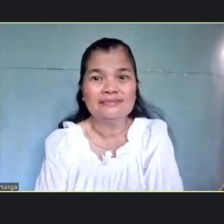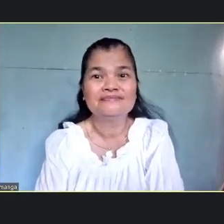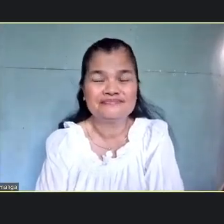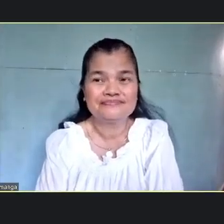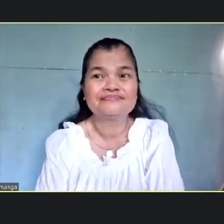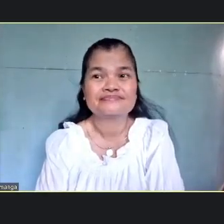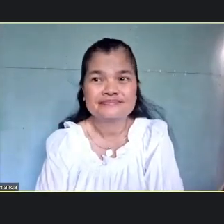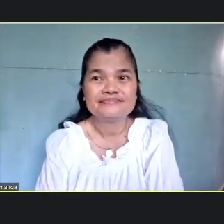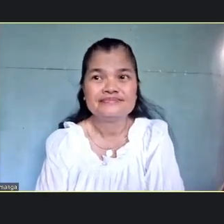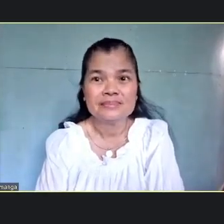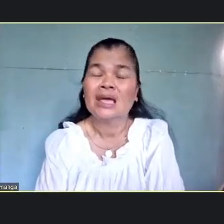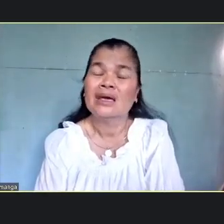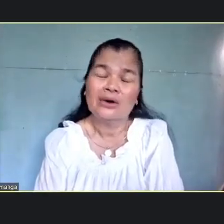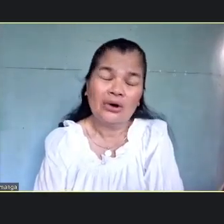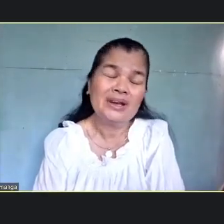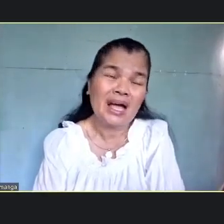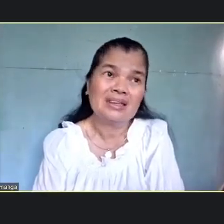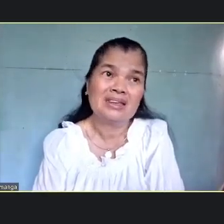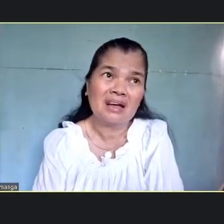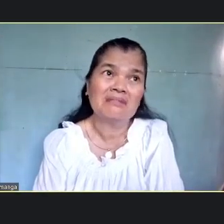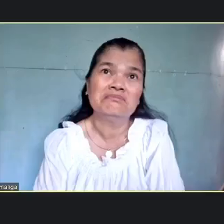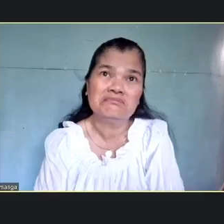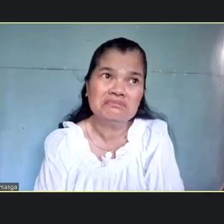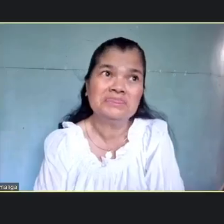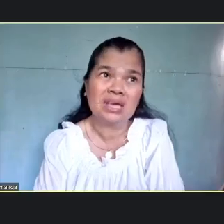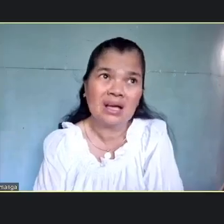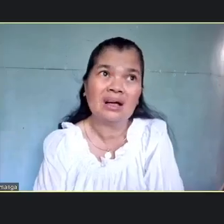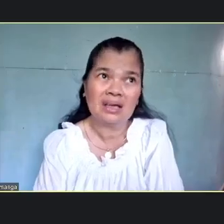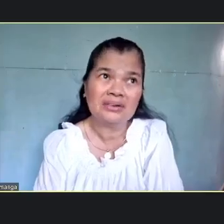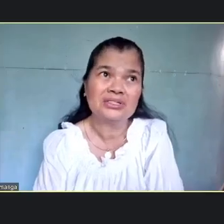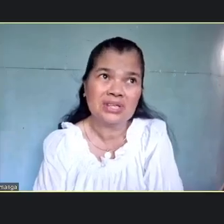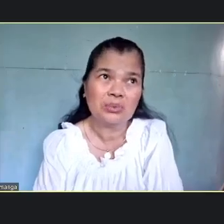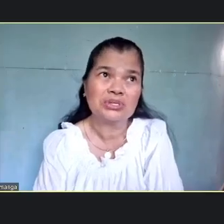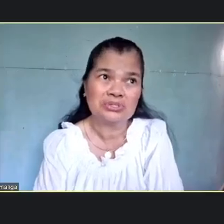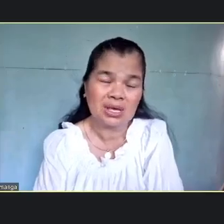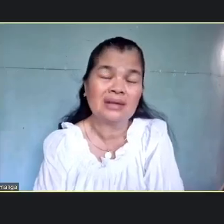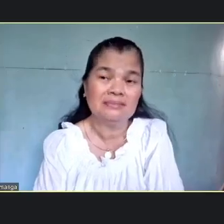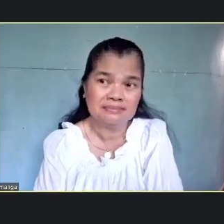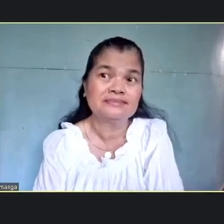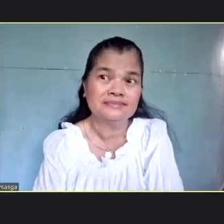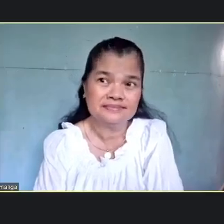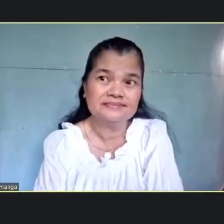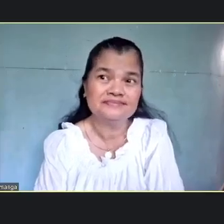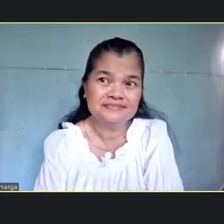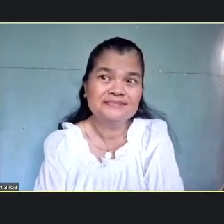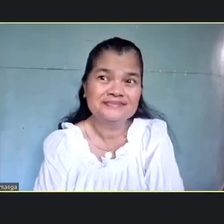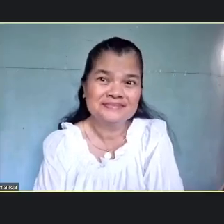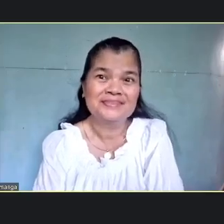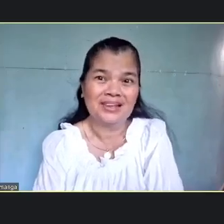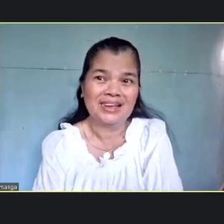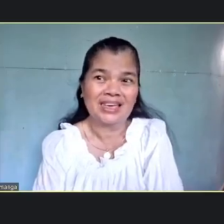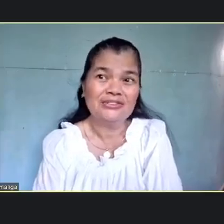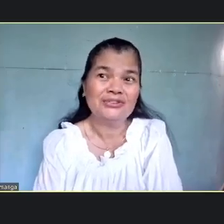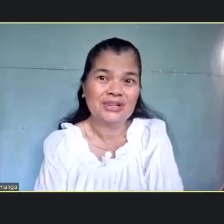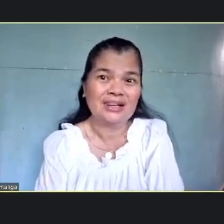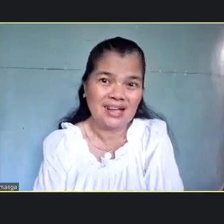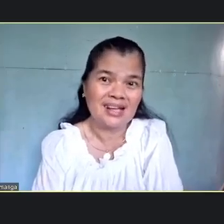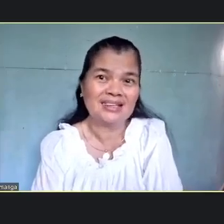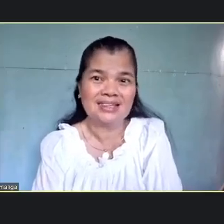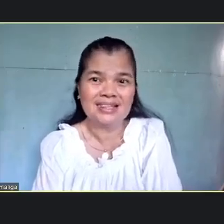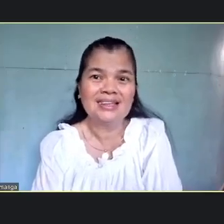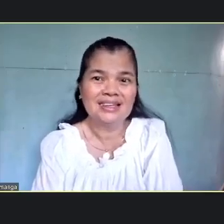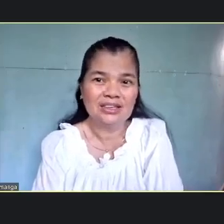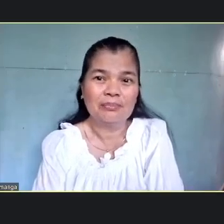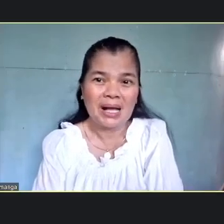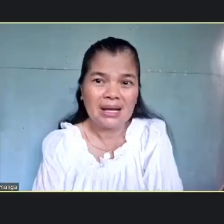permission, or nod na, yeah, I understand what you said. Okay, yun yung unang